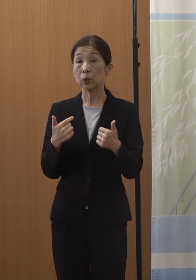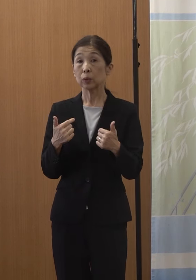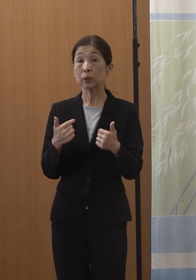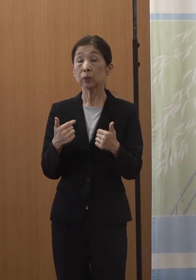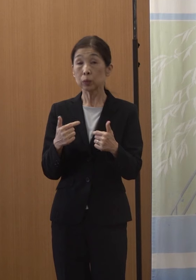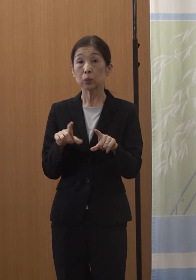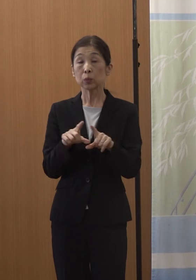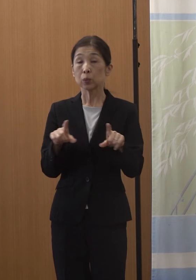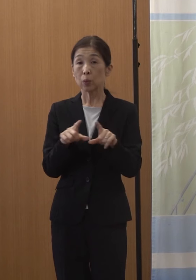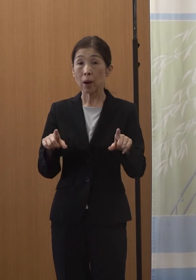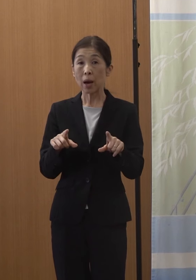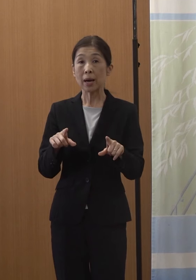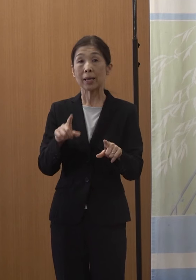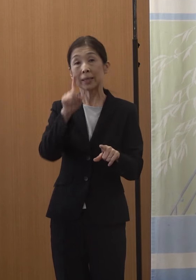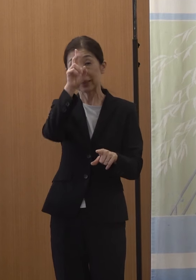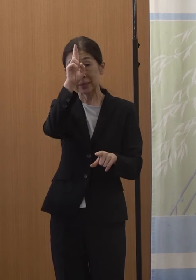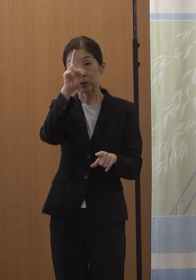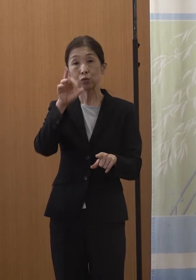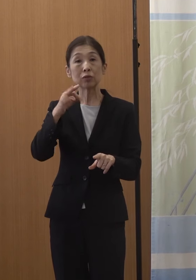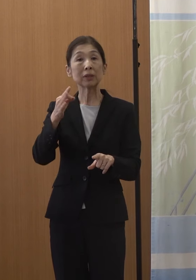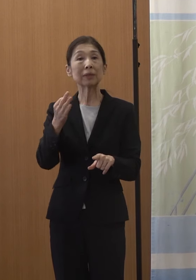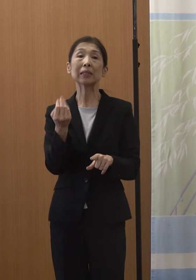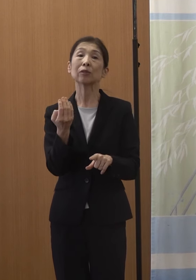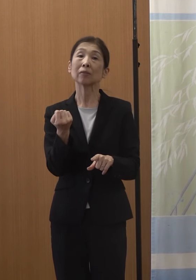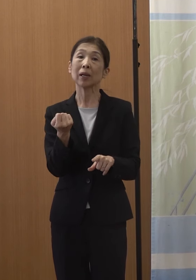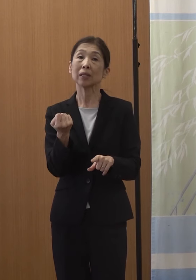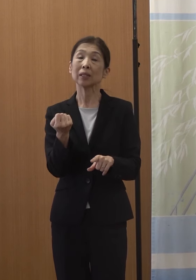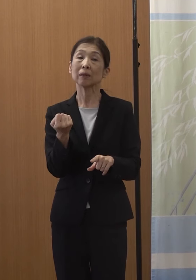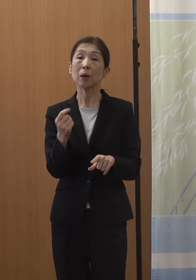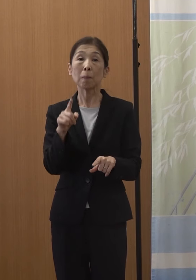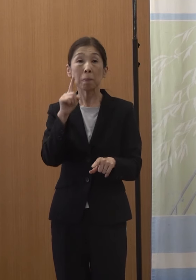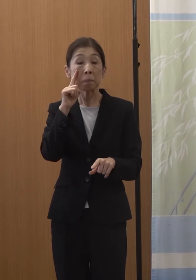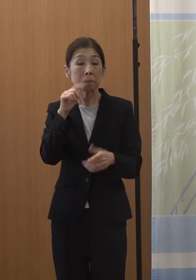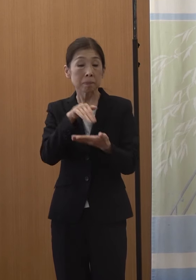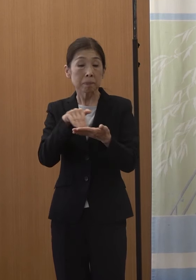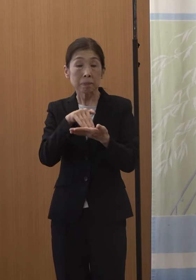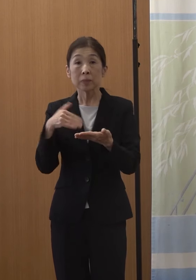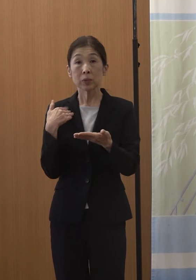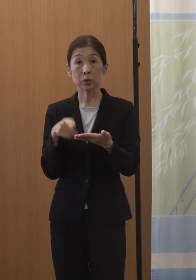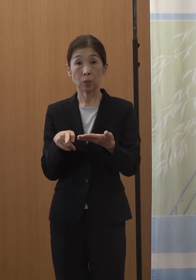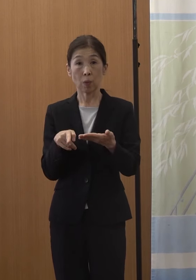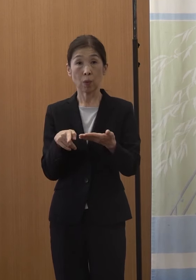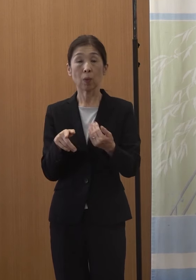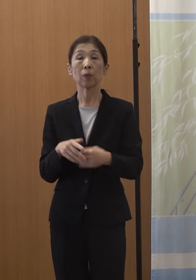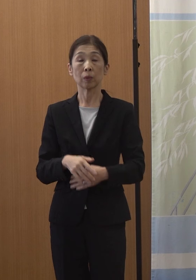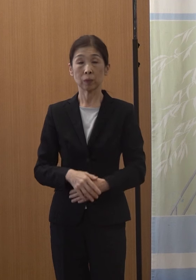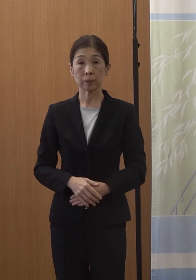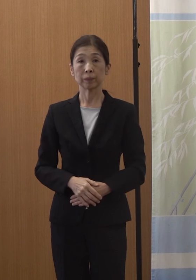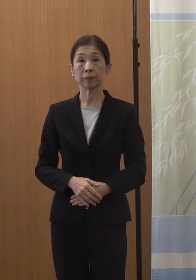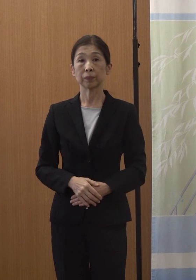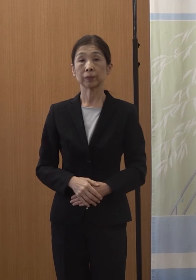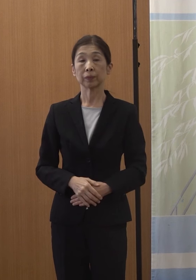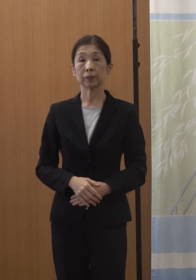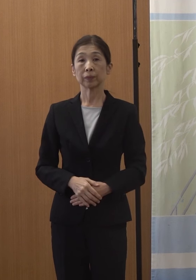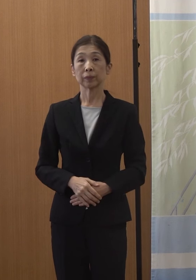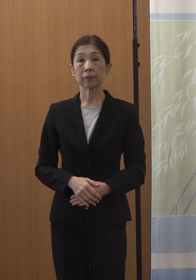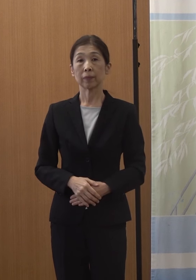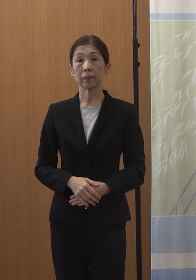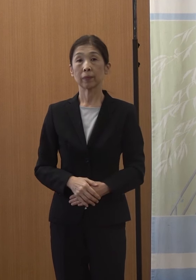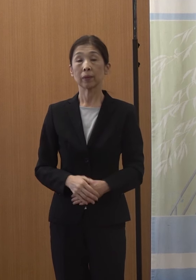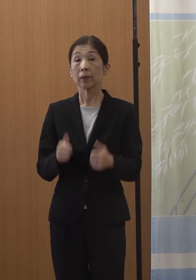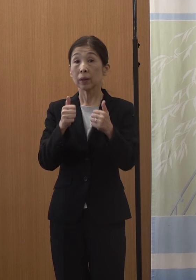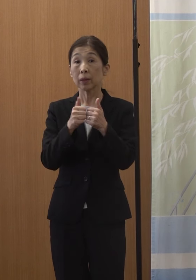いの給食費になるかということはやはり、検討しなければいけないであろうというふうに考えています。その、